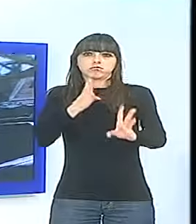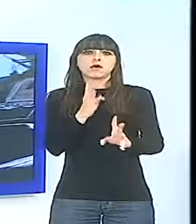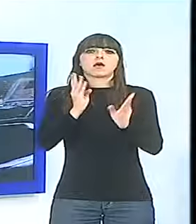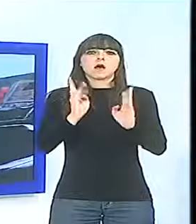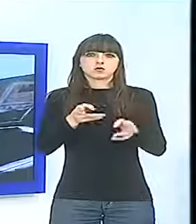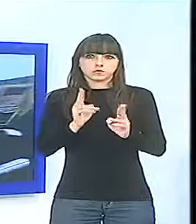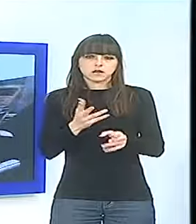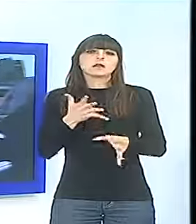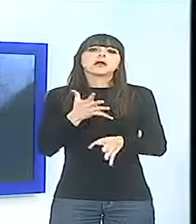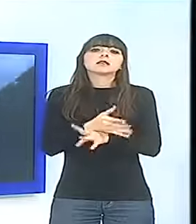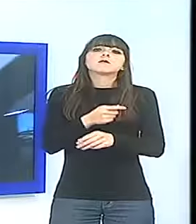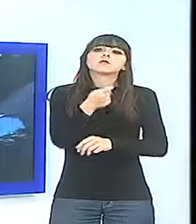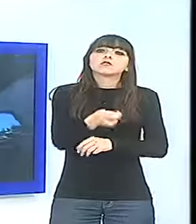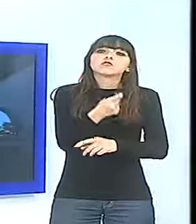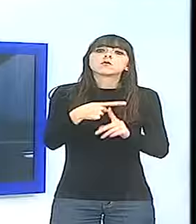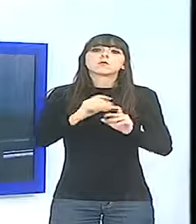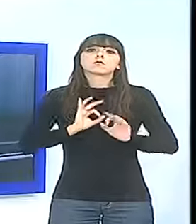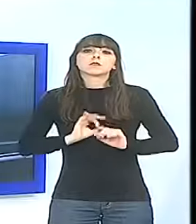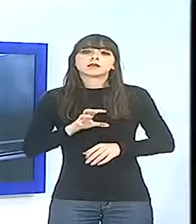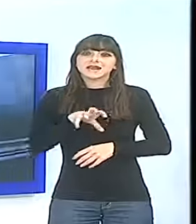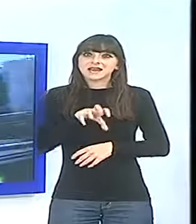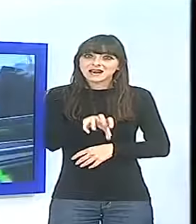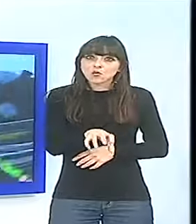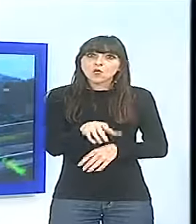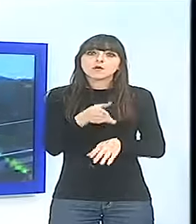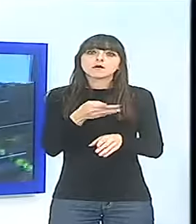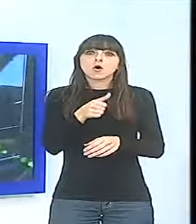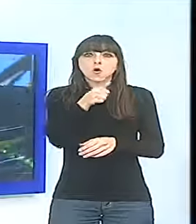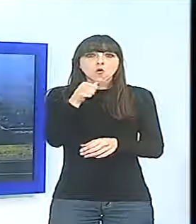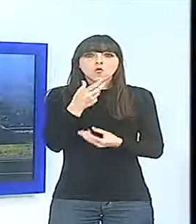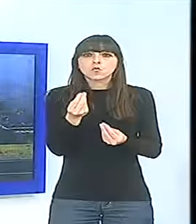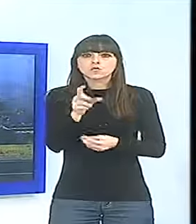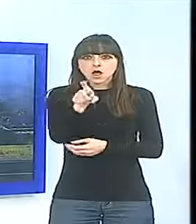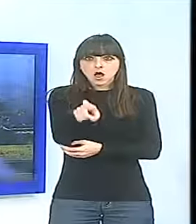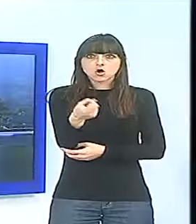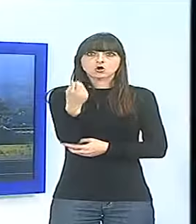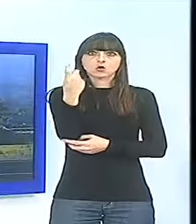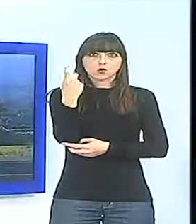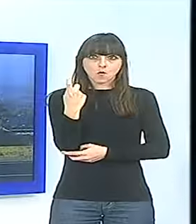vigili del fuoco per le complesse operazioni di recupero, che hanno comportato l'utilizzo di una gru.